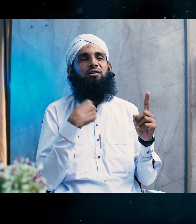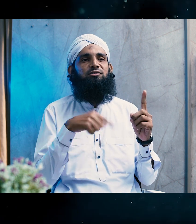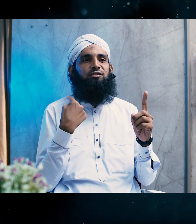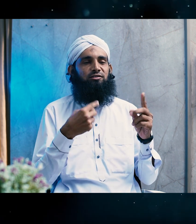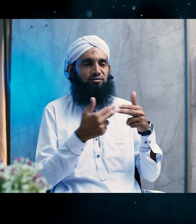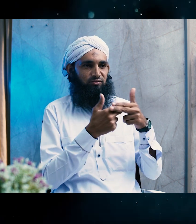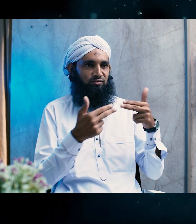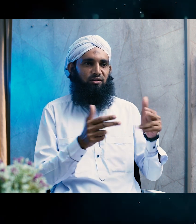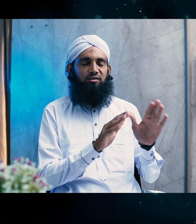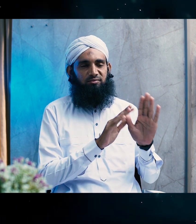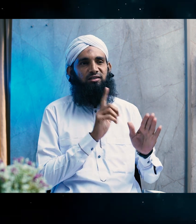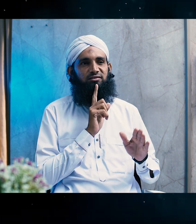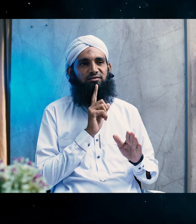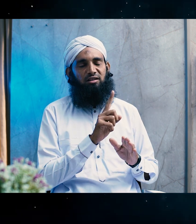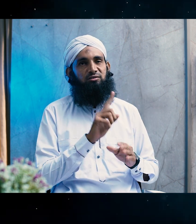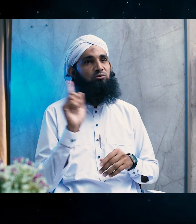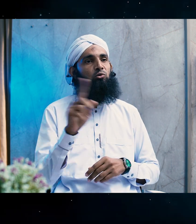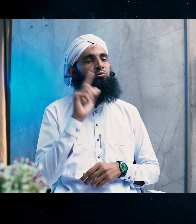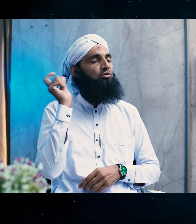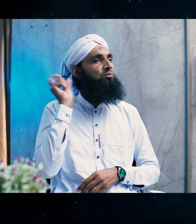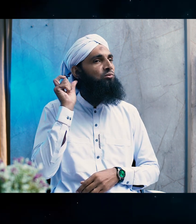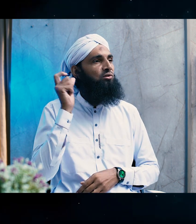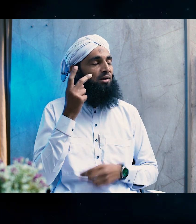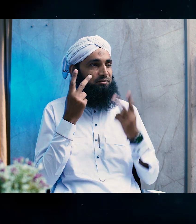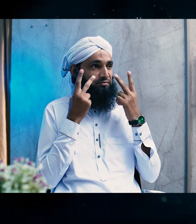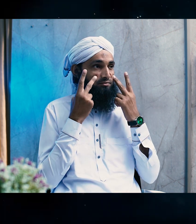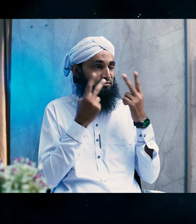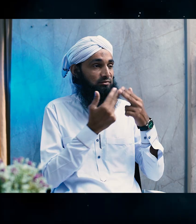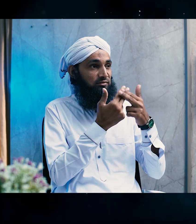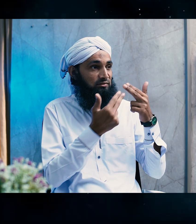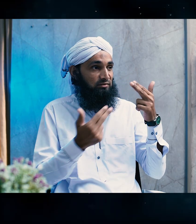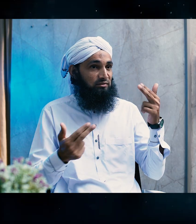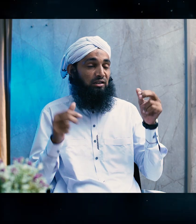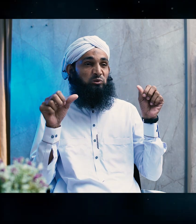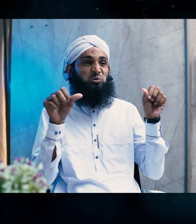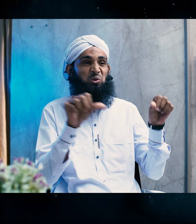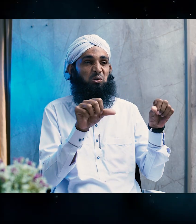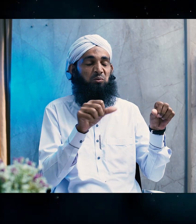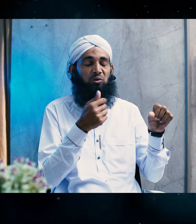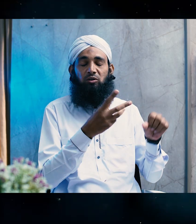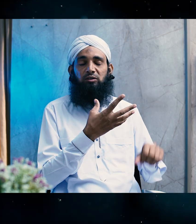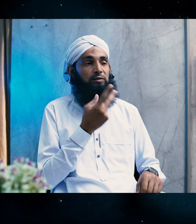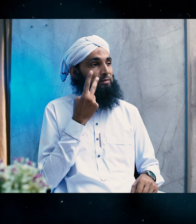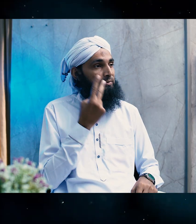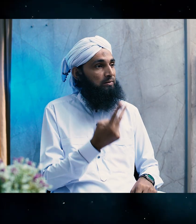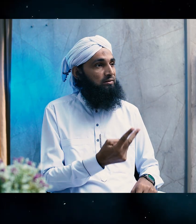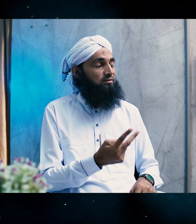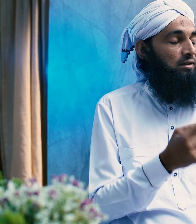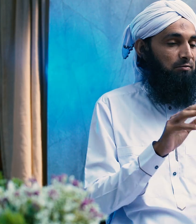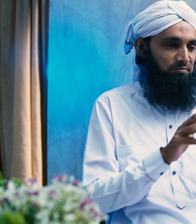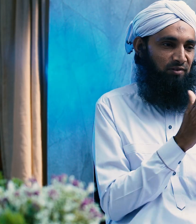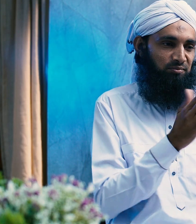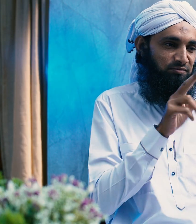ہے، یقیناً یہ کسی بھی مسلمان کے لیے ایک اس ظلم کی جو داستان ہے وہ